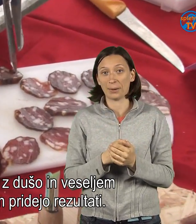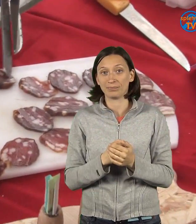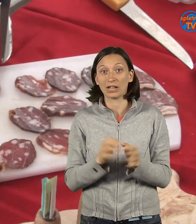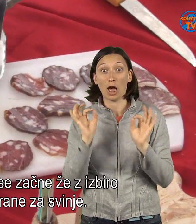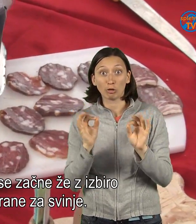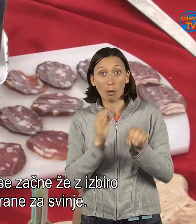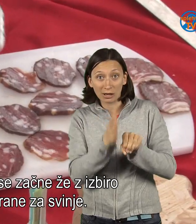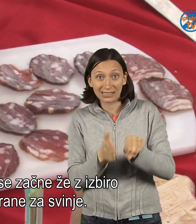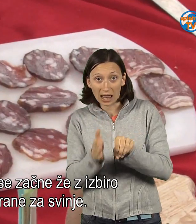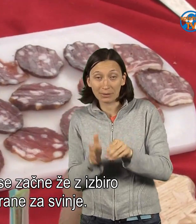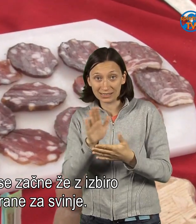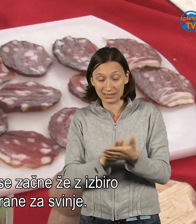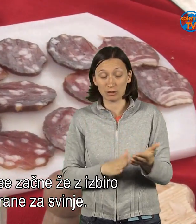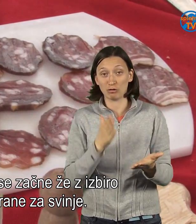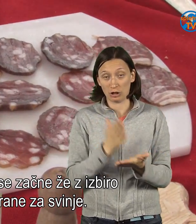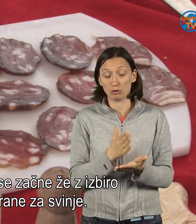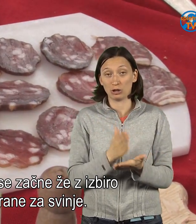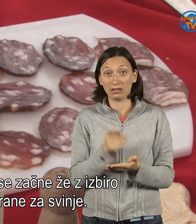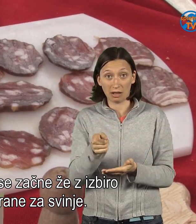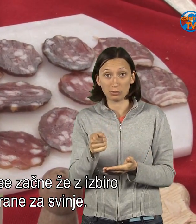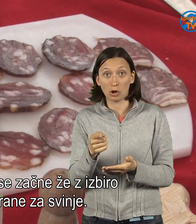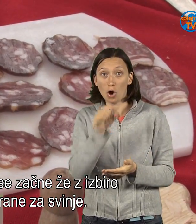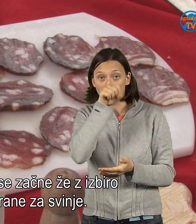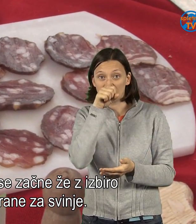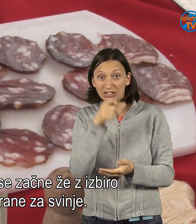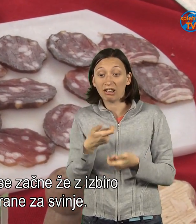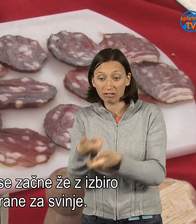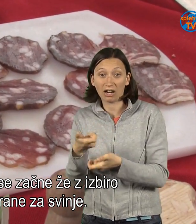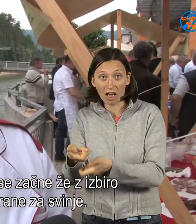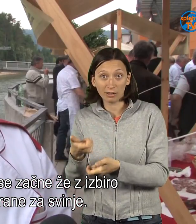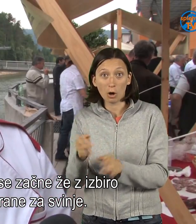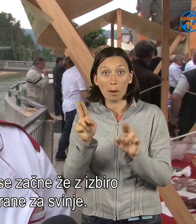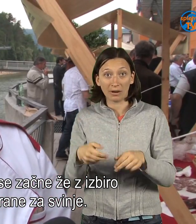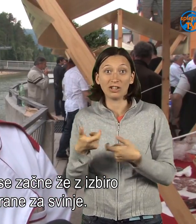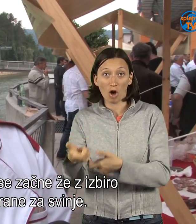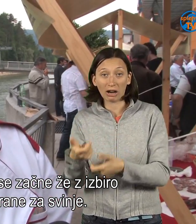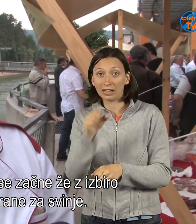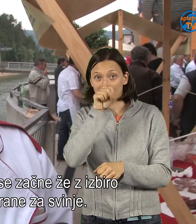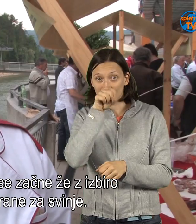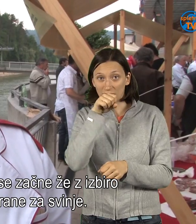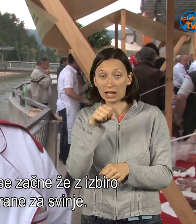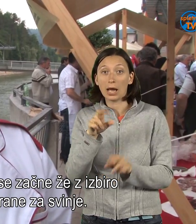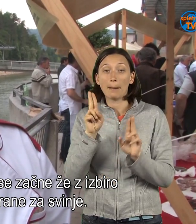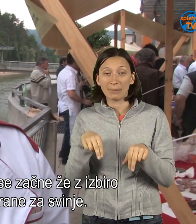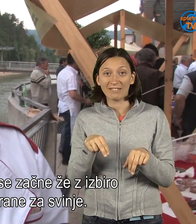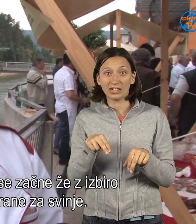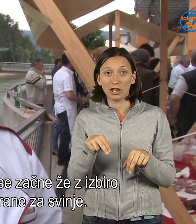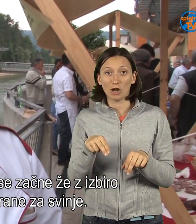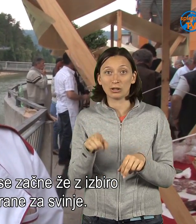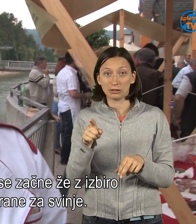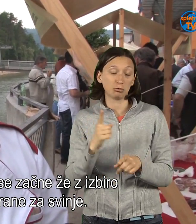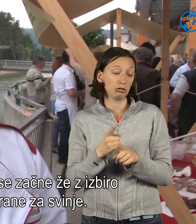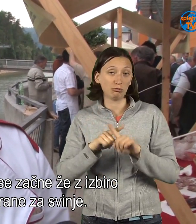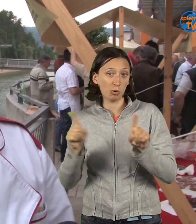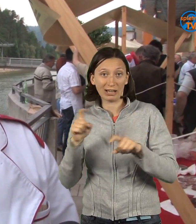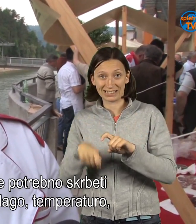Ja, dobra salama se začne že tam, ko svinje hranimo. Pravilno hranjena svinja, pravilno vse